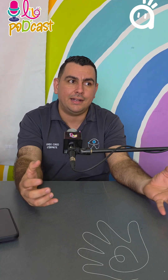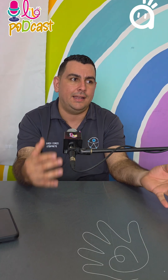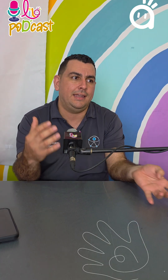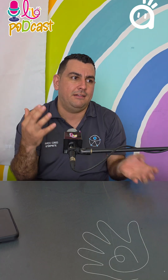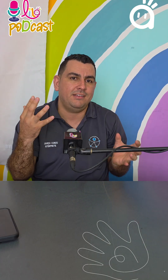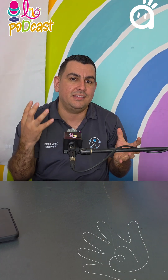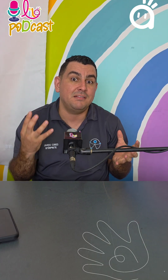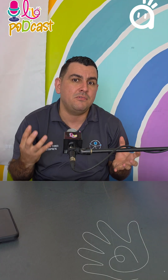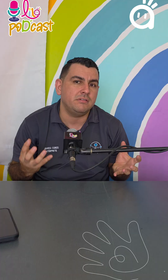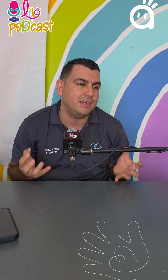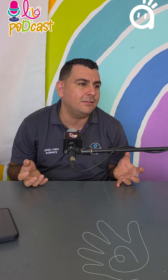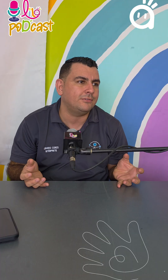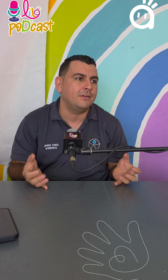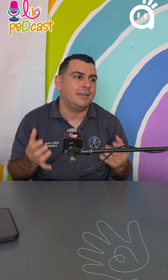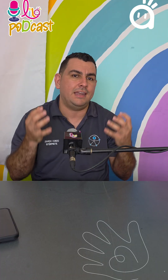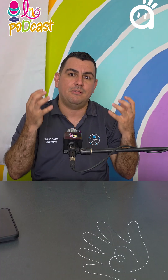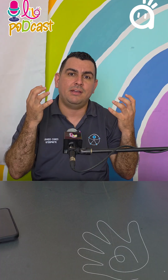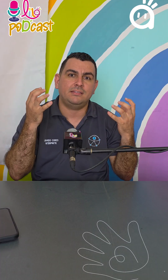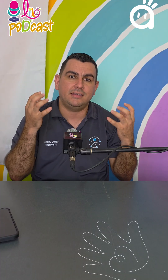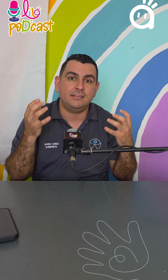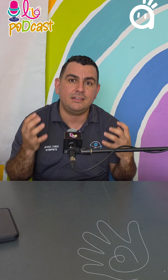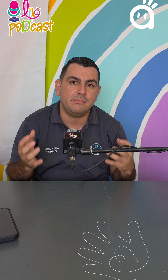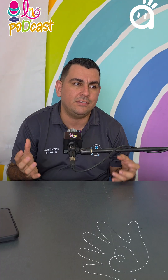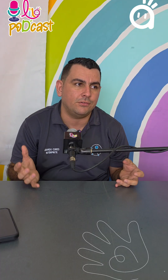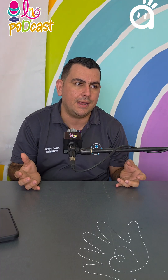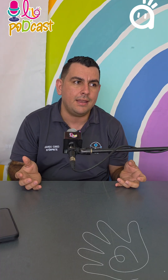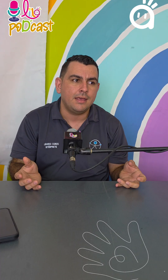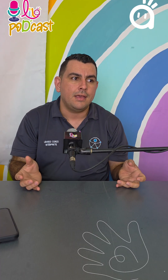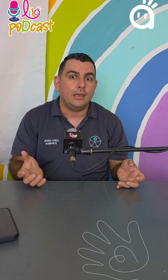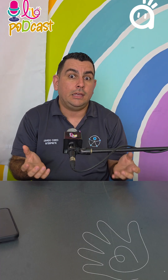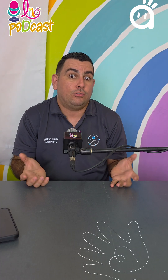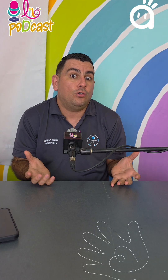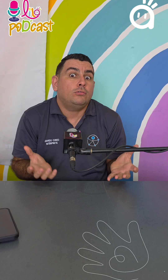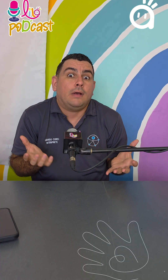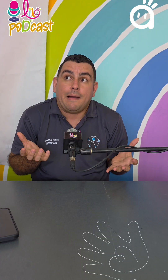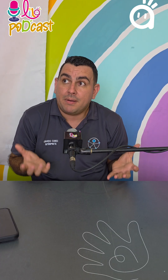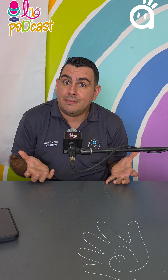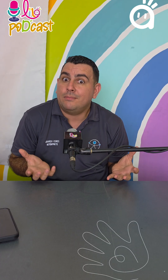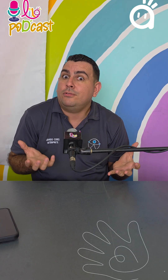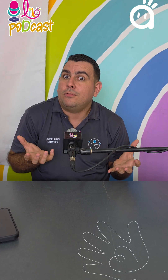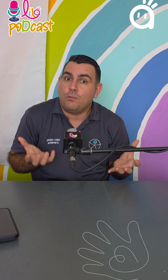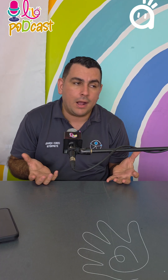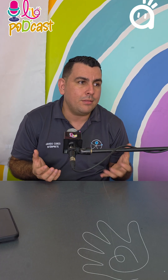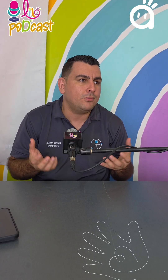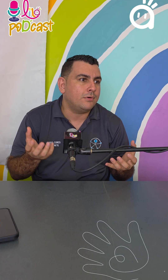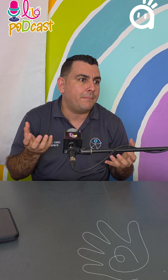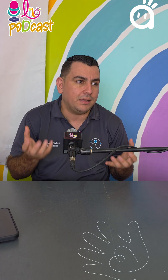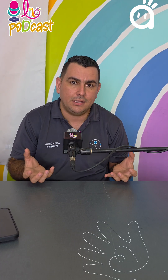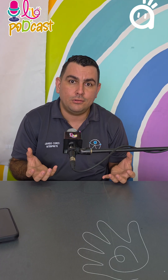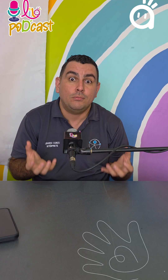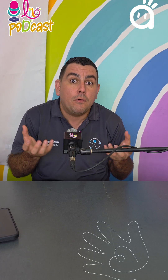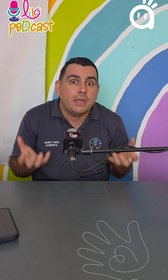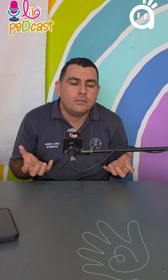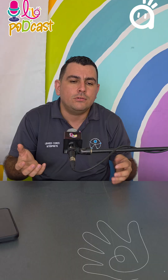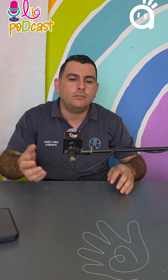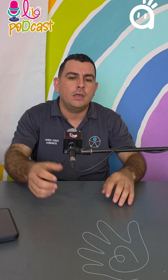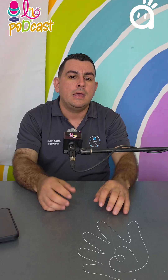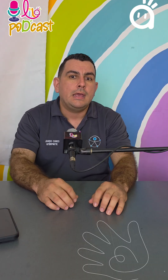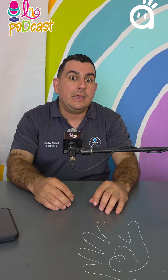kinestésica. La lengua de señas es movimiento, la lengua de señas es tridimensional y todos aprendemos jugando, aprendiendo, moviéndonos. Y